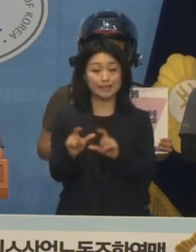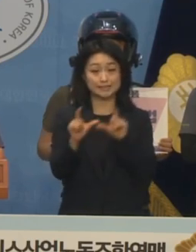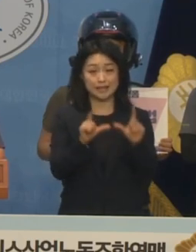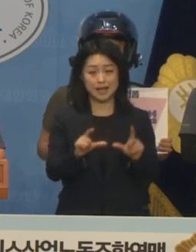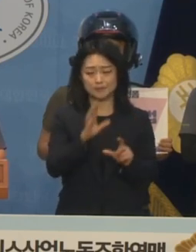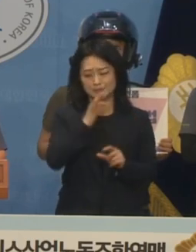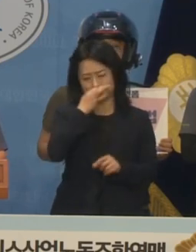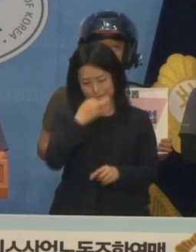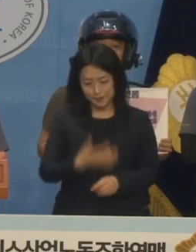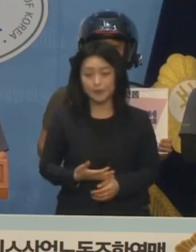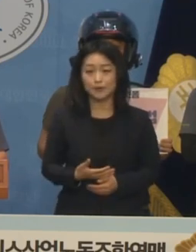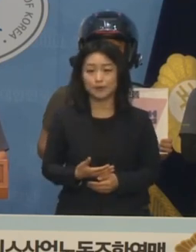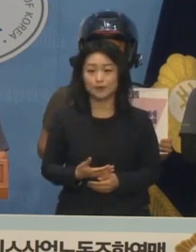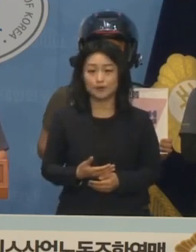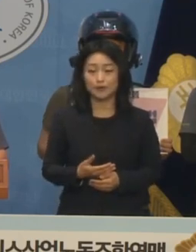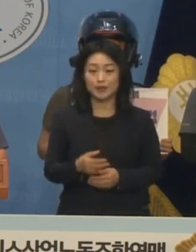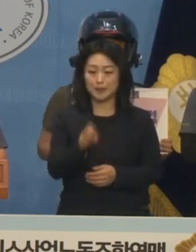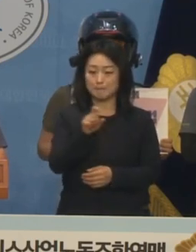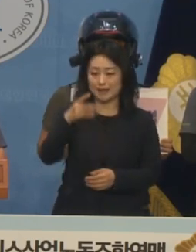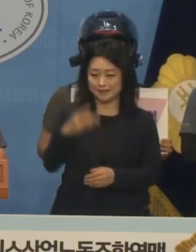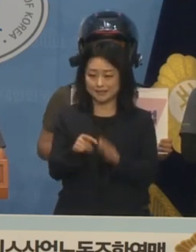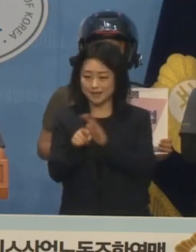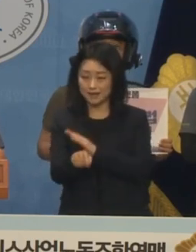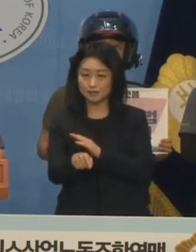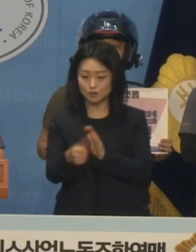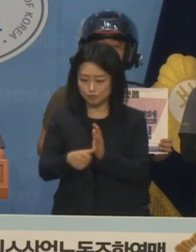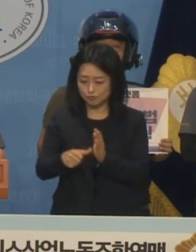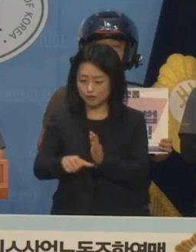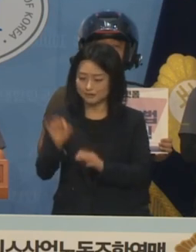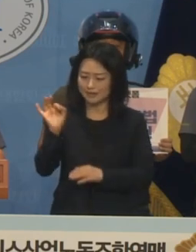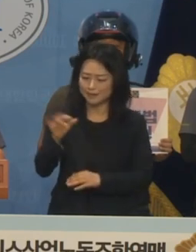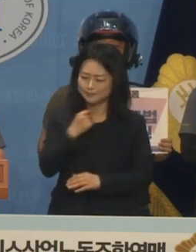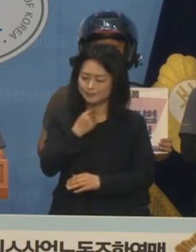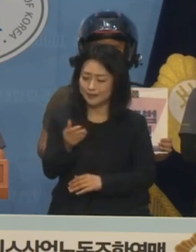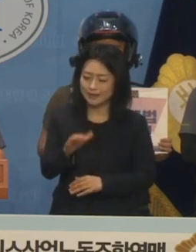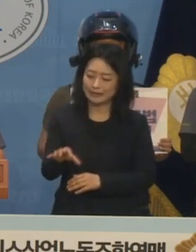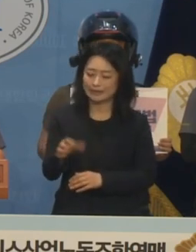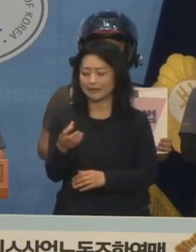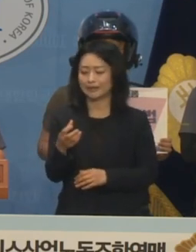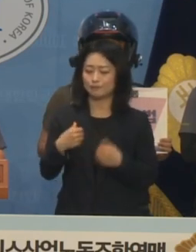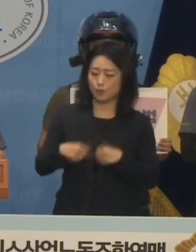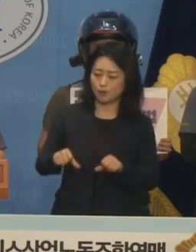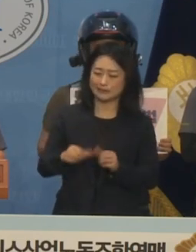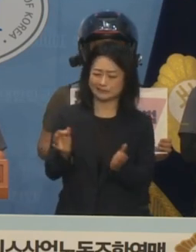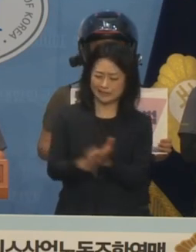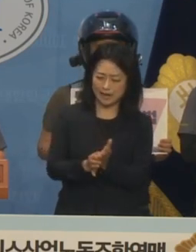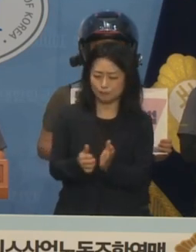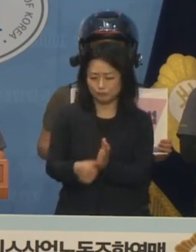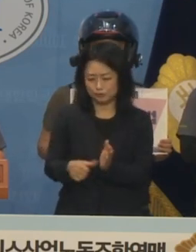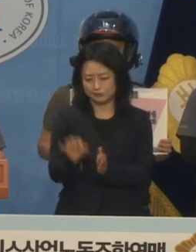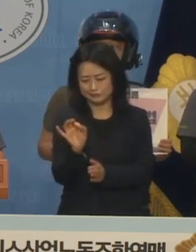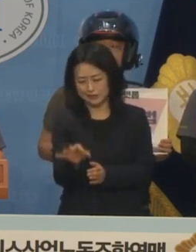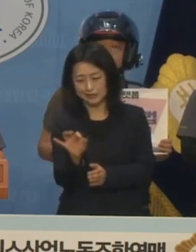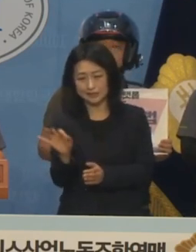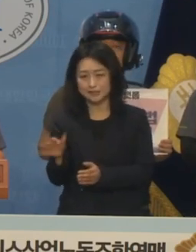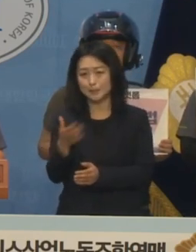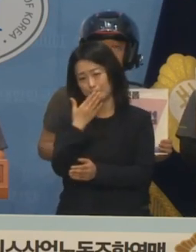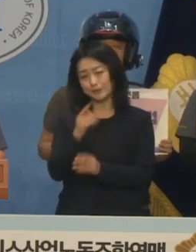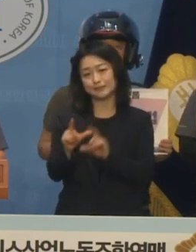회사의 무자비한 노조 탄압에 맞서 견결히 싸우며 여기까지 와 있습니다. 이제 국회가 답을 해야